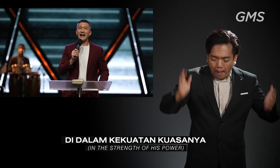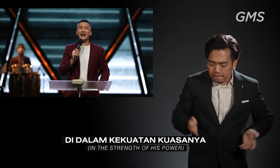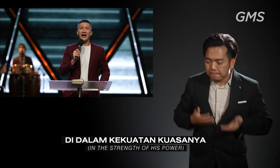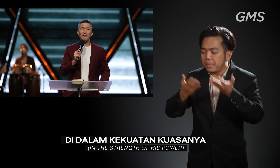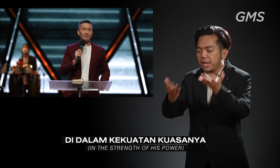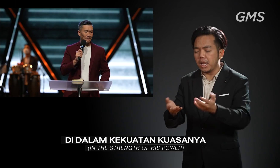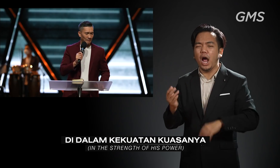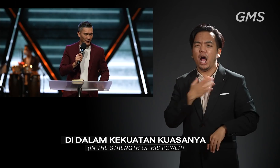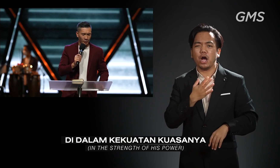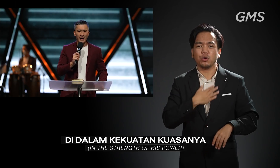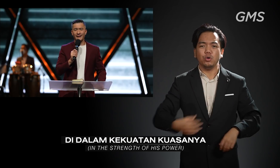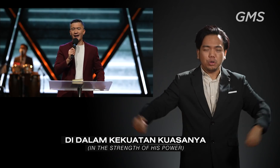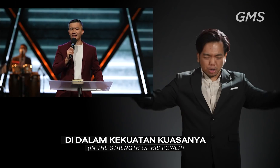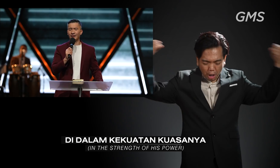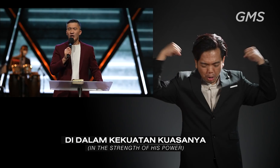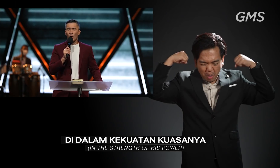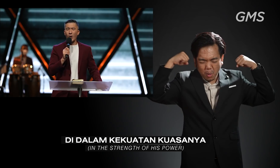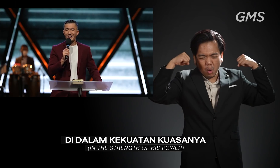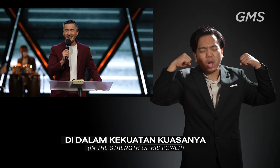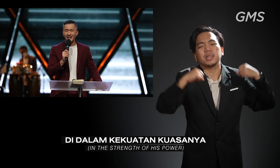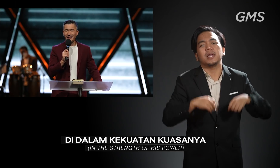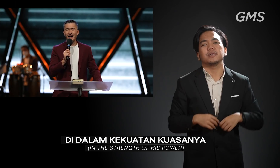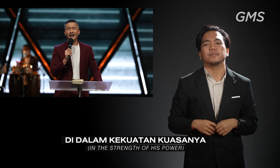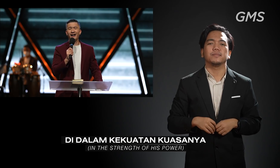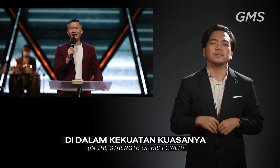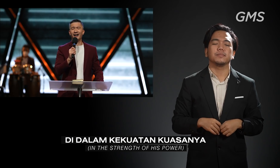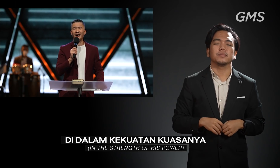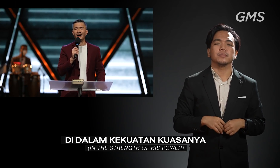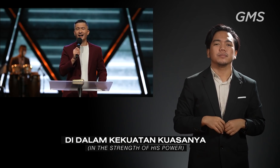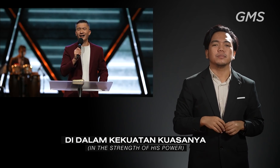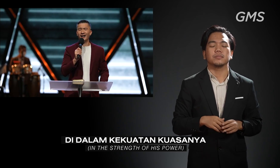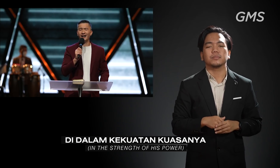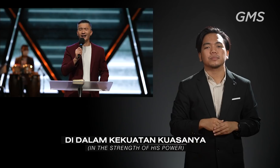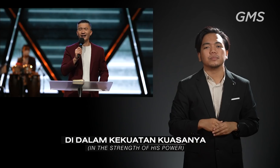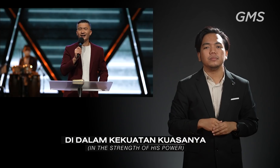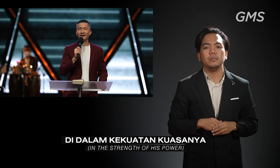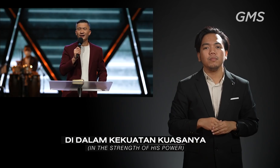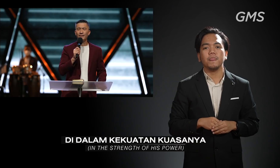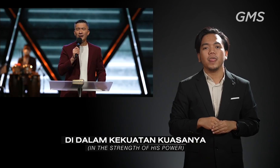di dalam kekuatan kuasa-Nya,